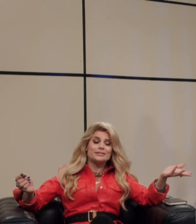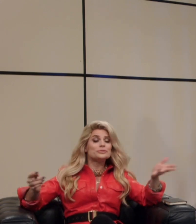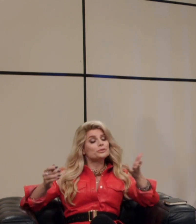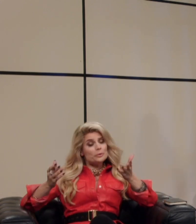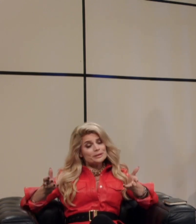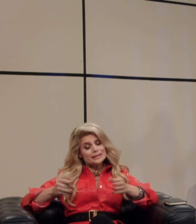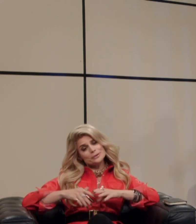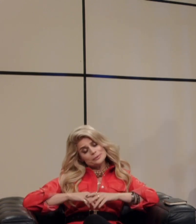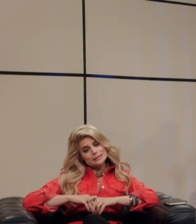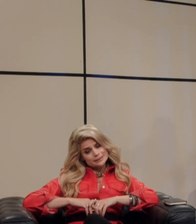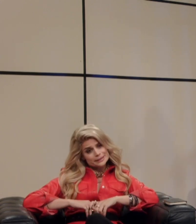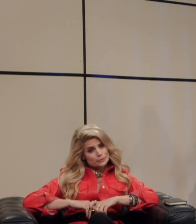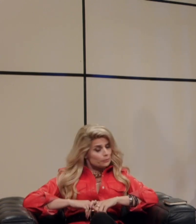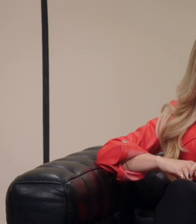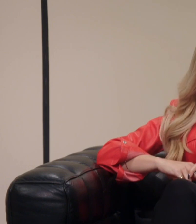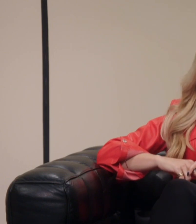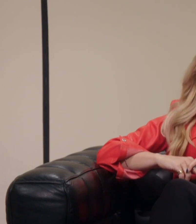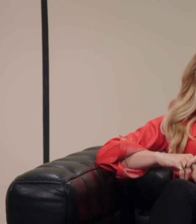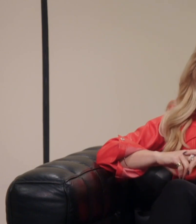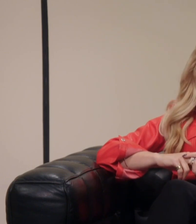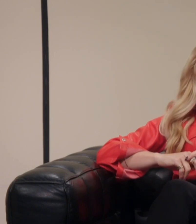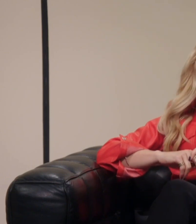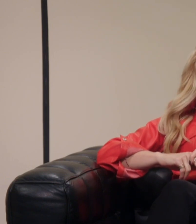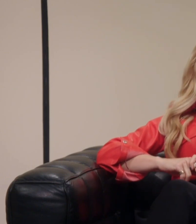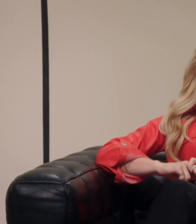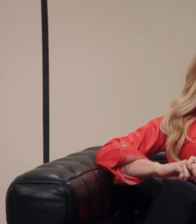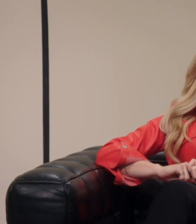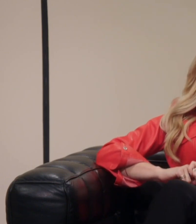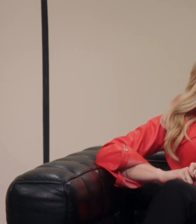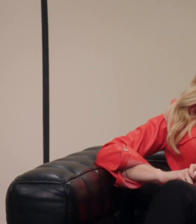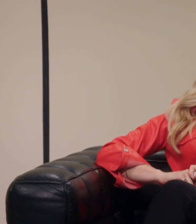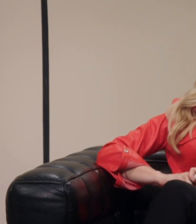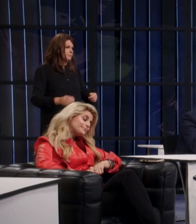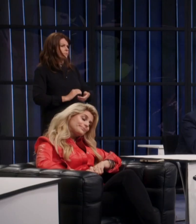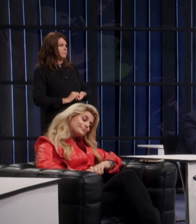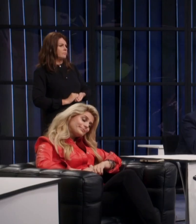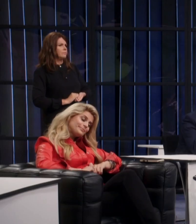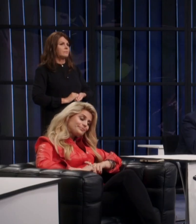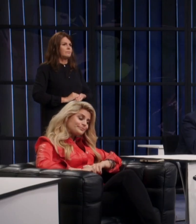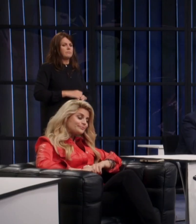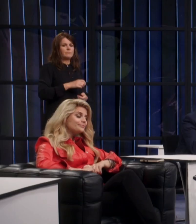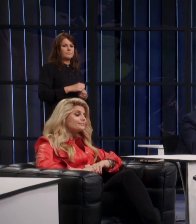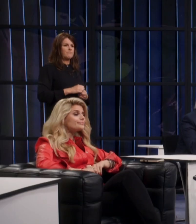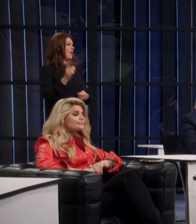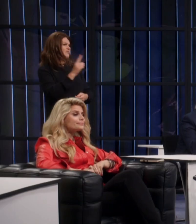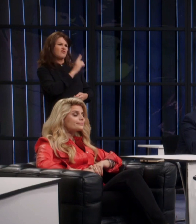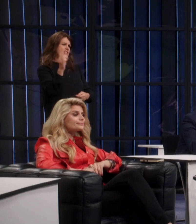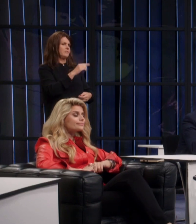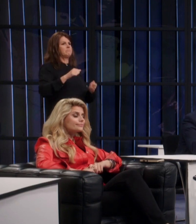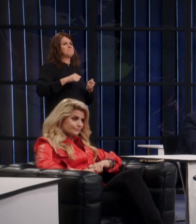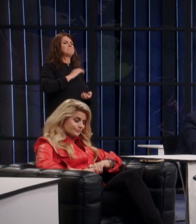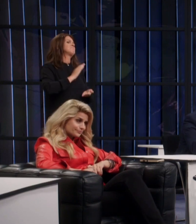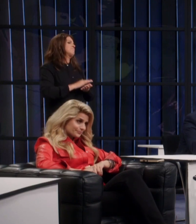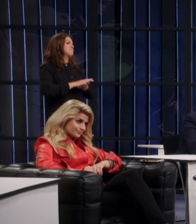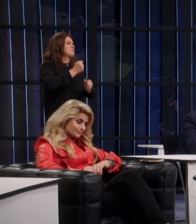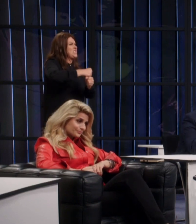bla bla bla. Dus hoe denken jullie hier in godsnaam geld mee te verdienen? Nou, dat behoort niet tot ons